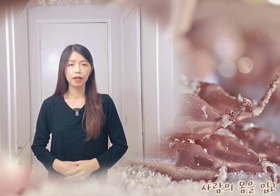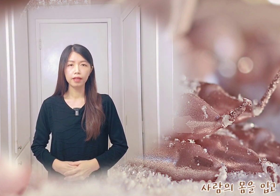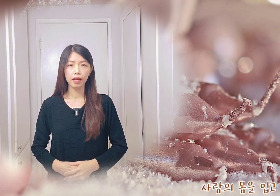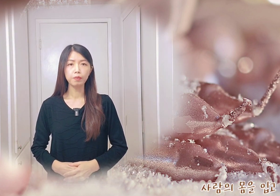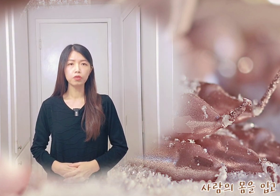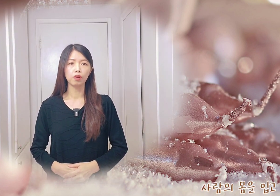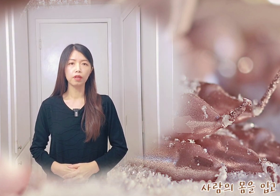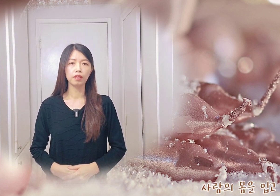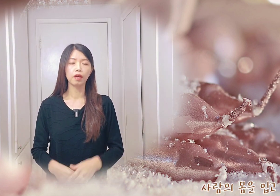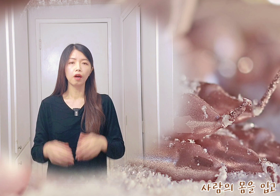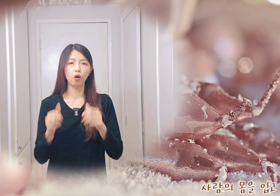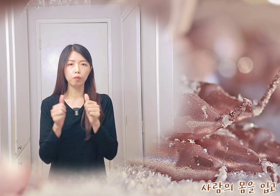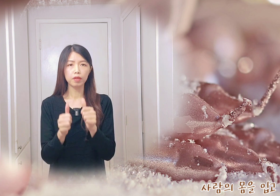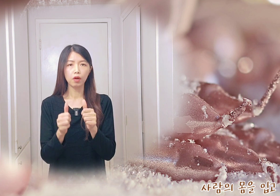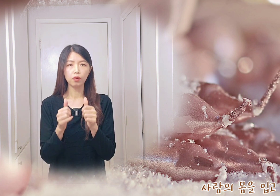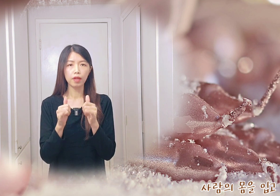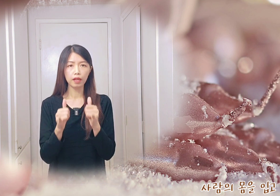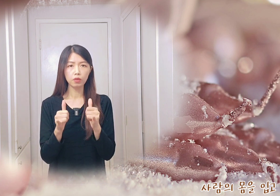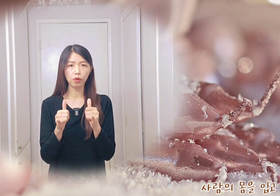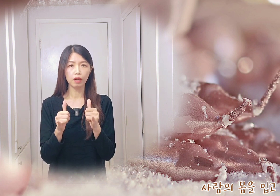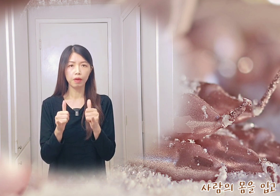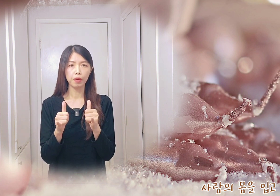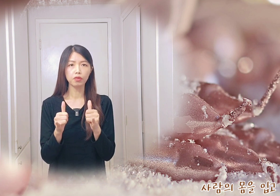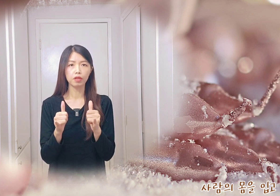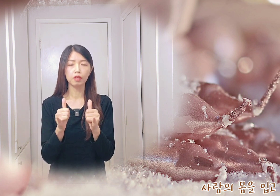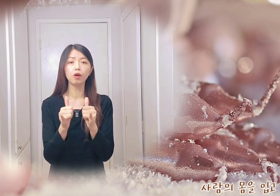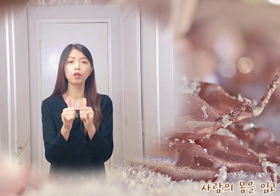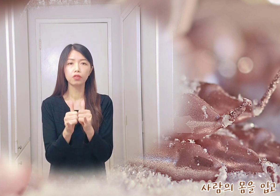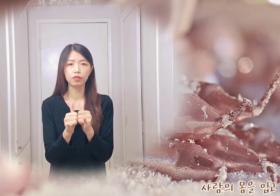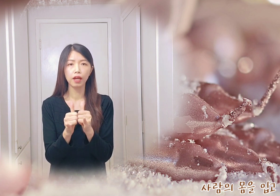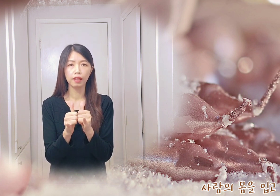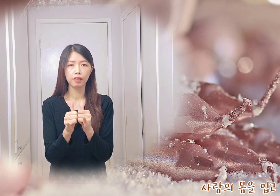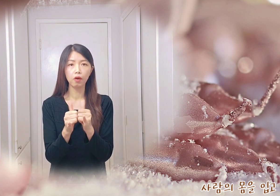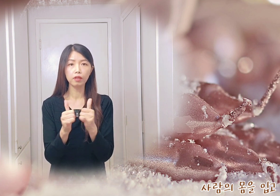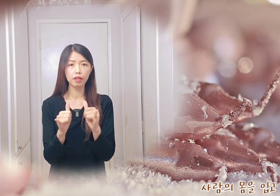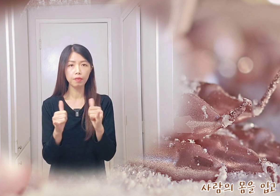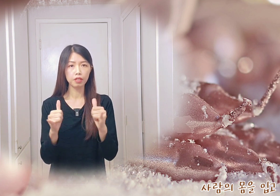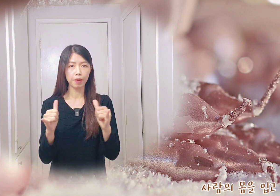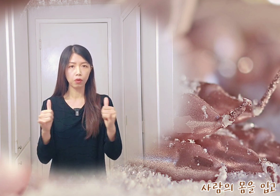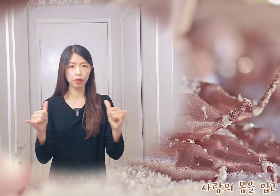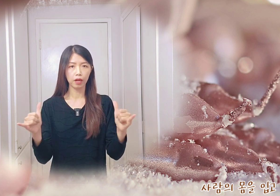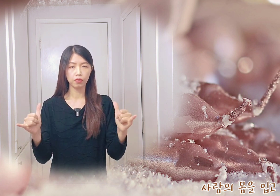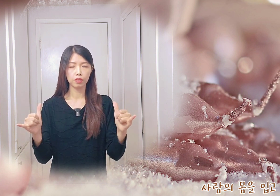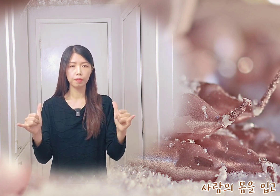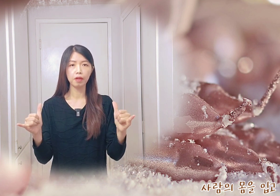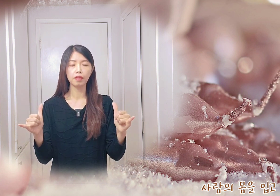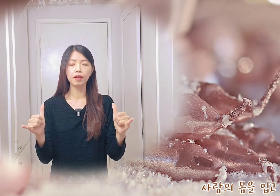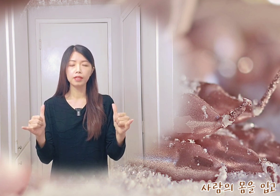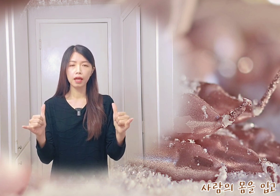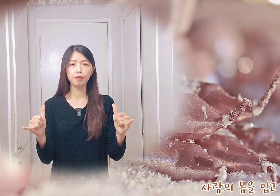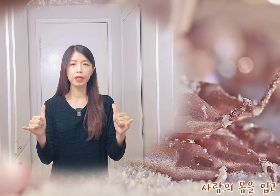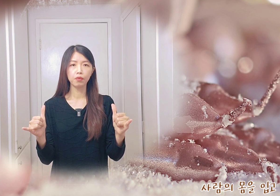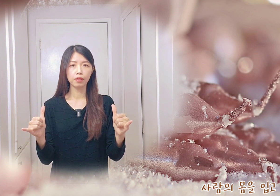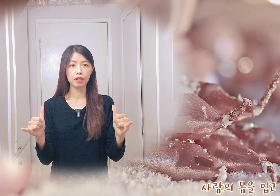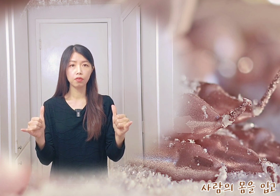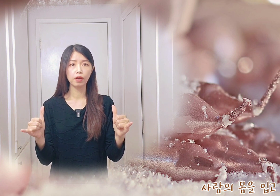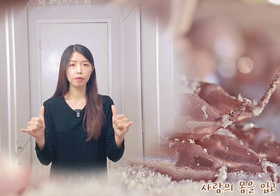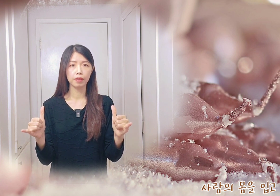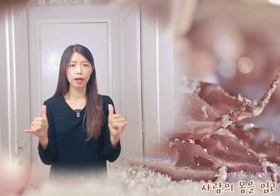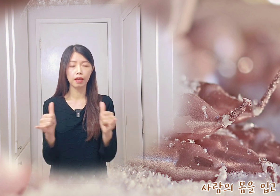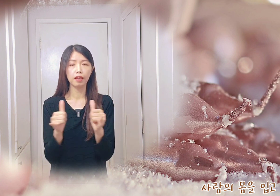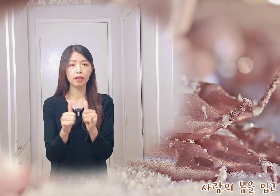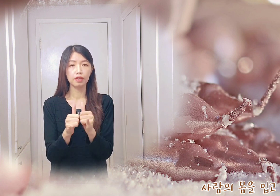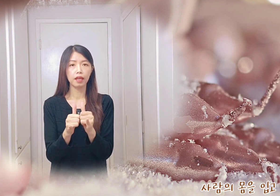오셨다. 사람 수어는 엄지하고 새끼손가락만 펴주셔서 중간에서 흔들면서 밖으로 나가주시면 사람이라고 한 뜻의